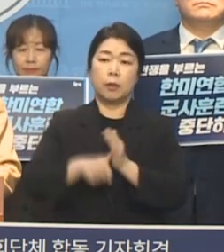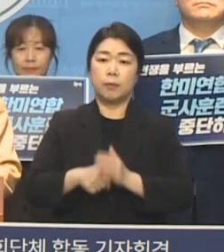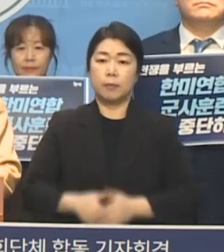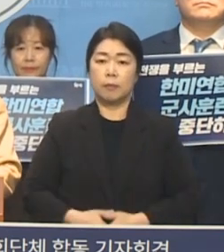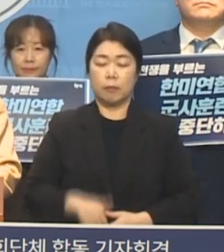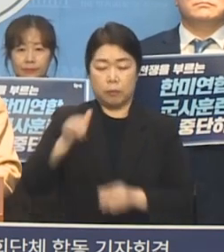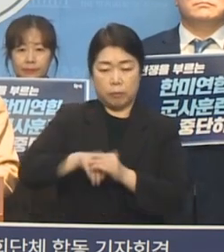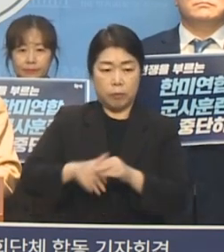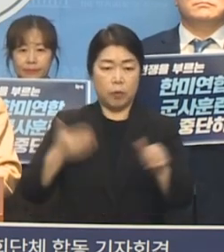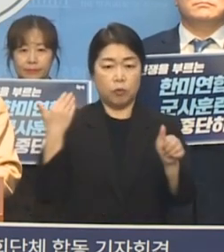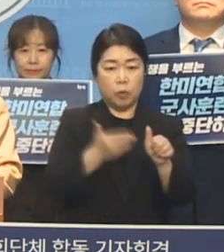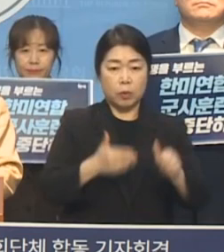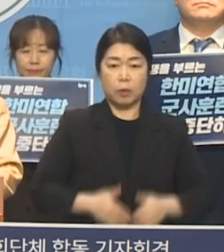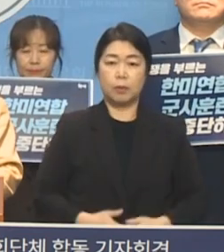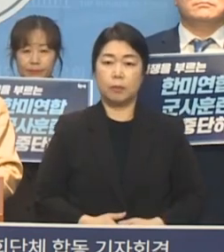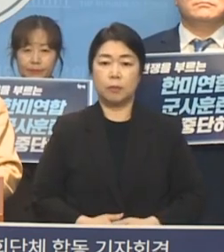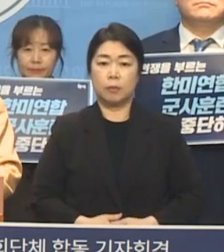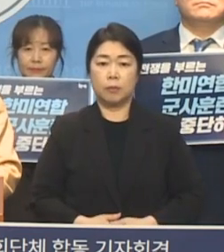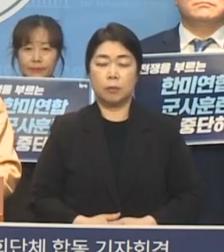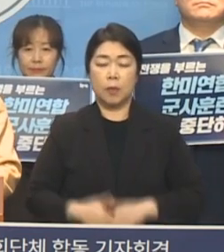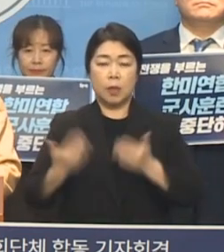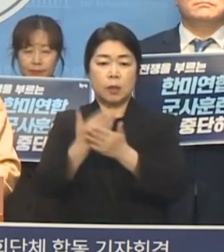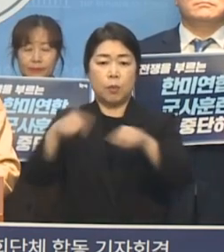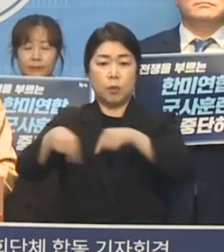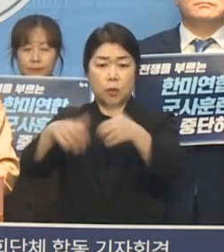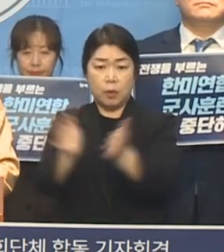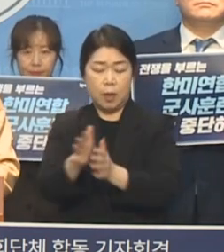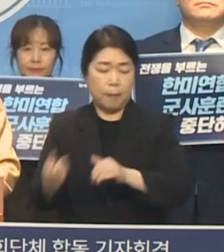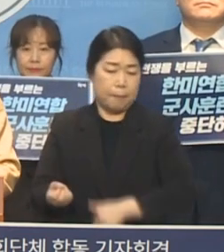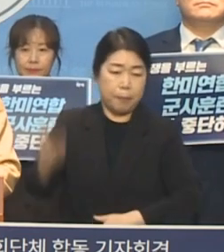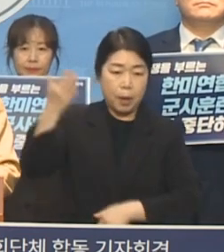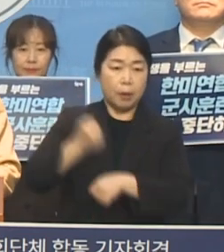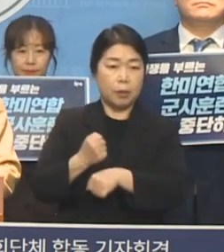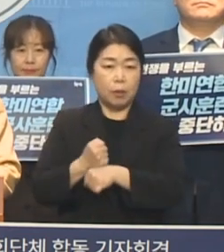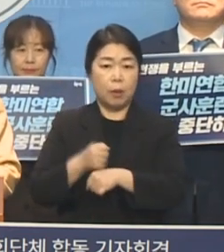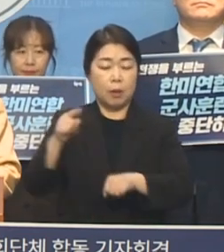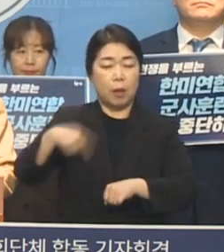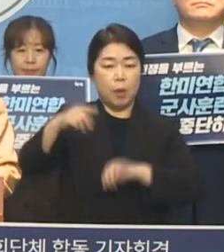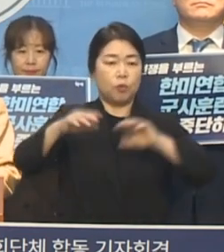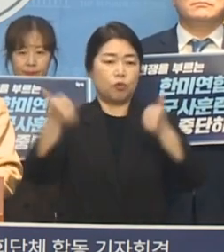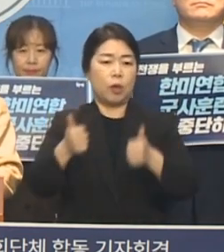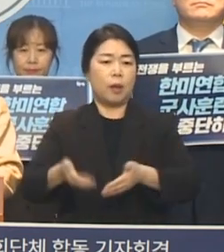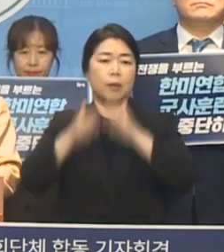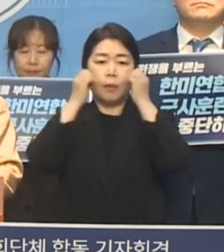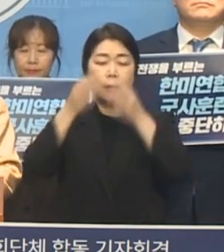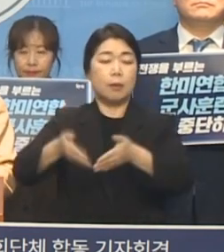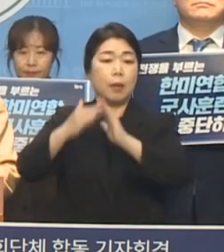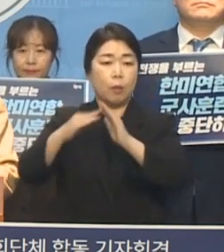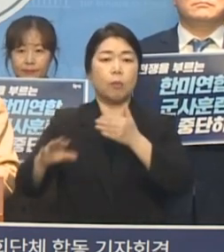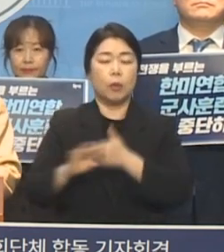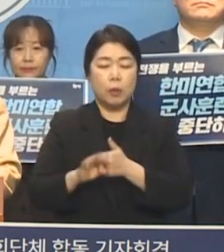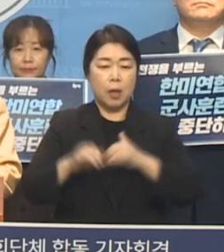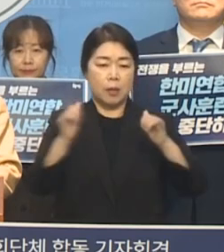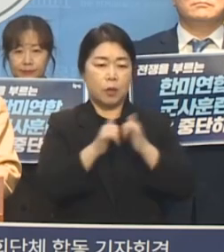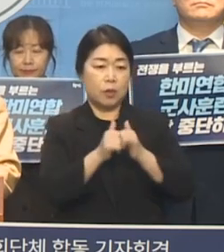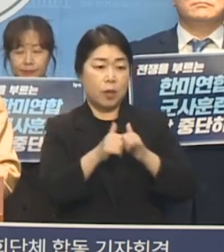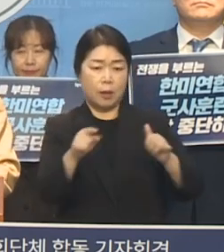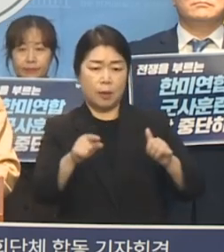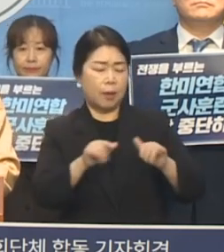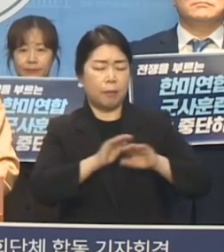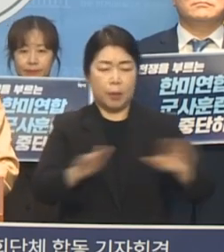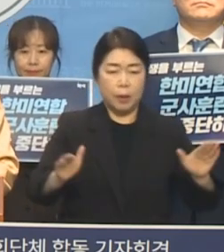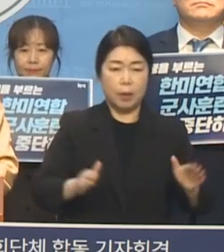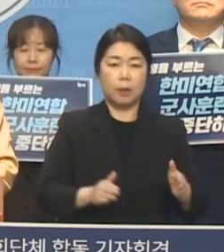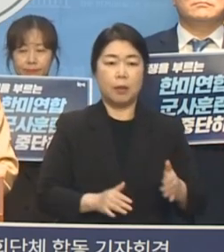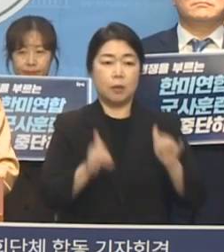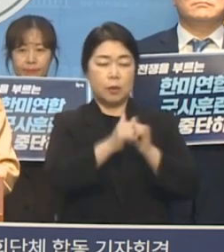진보개혁 세력의 총단결로 압도적인 승리를 이끌어냅시다. 탄핵 국회가 건설될 것입니다. 전쟁 체제를 해체하는 길이 열릴